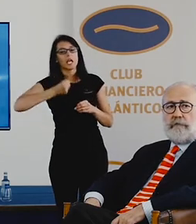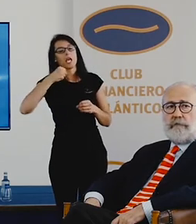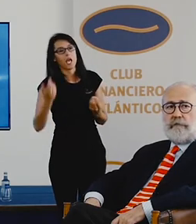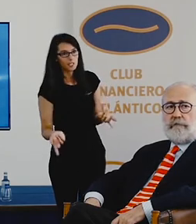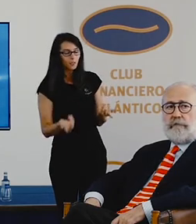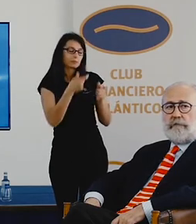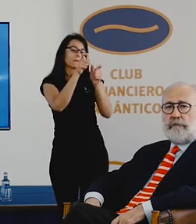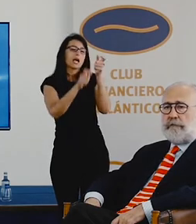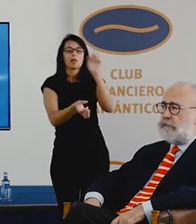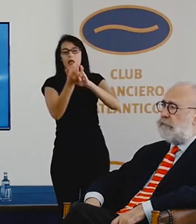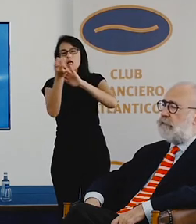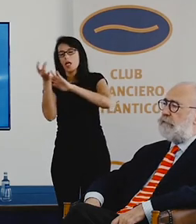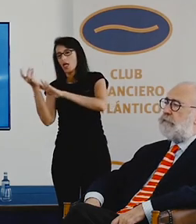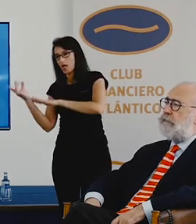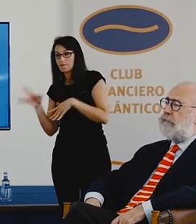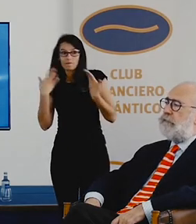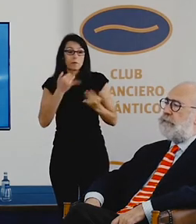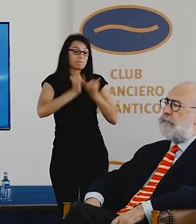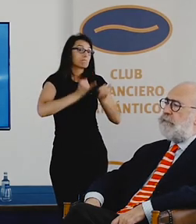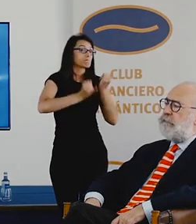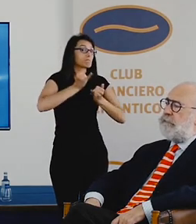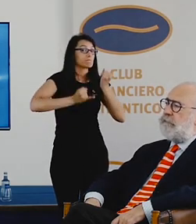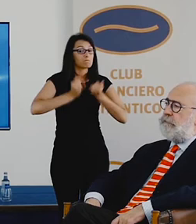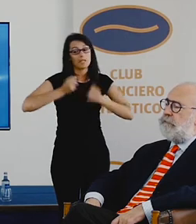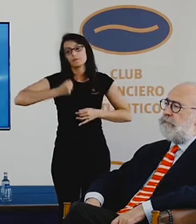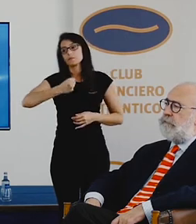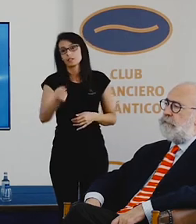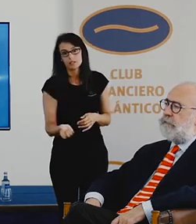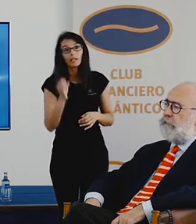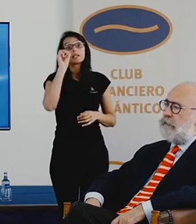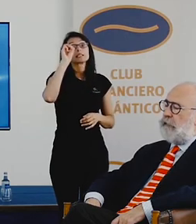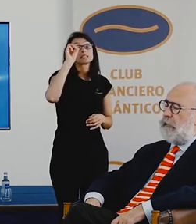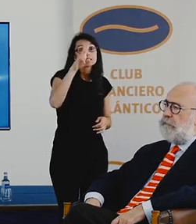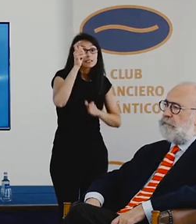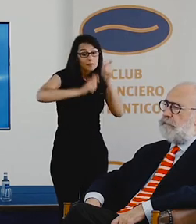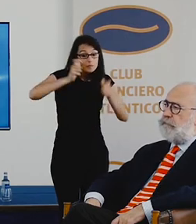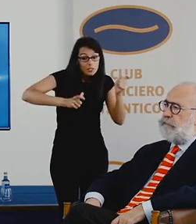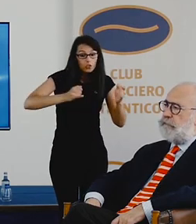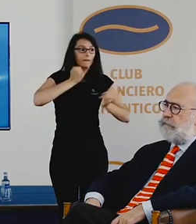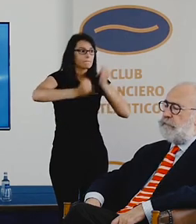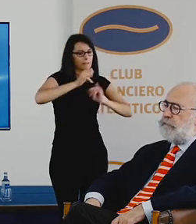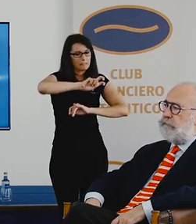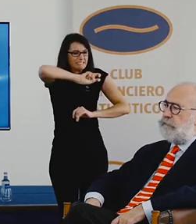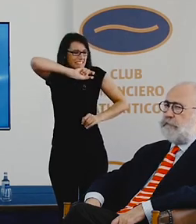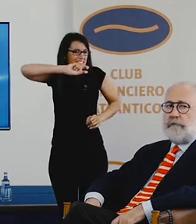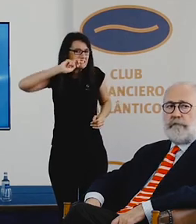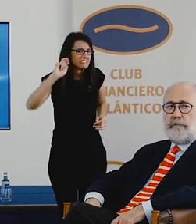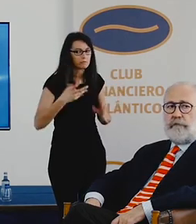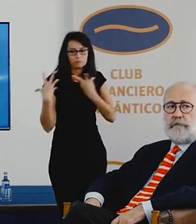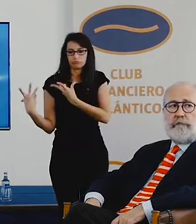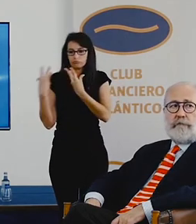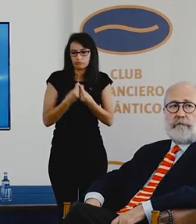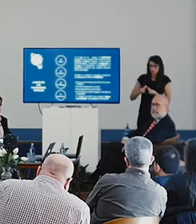Y salió el término bicigrino y se ha quedado para ahora. Es decir, 13 personas diversas con bicis diferentes van a venir con